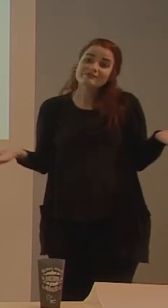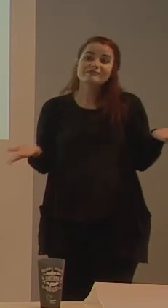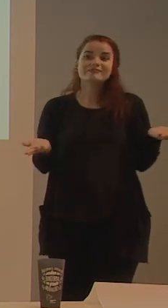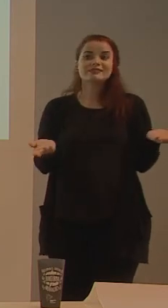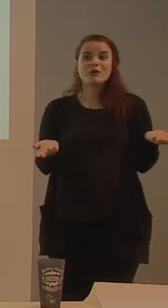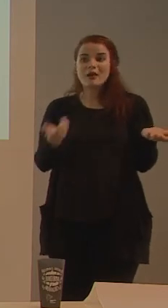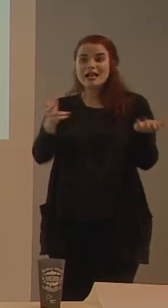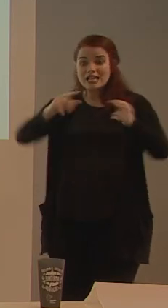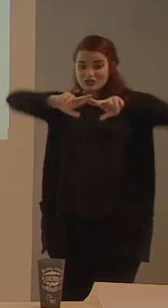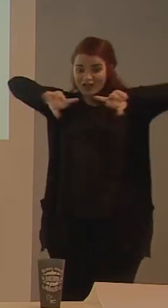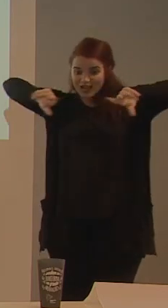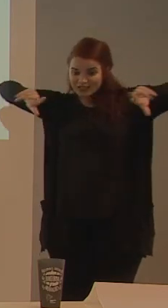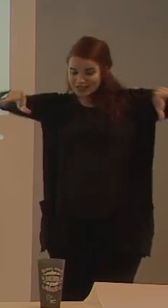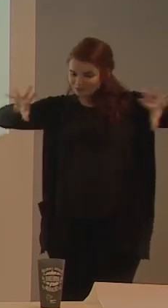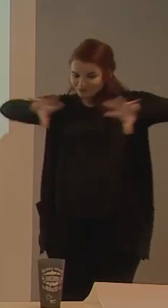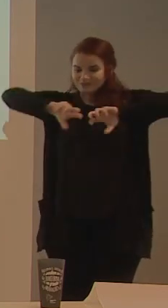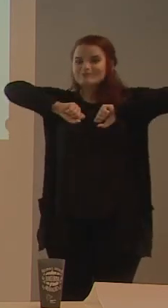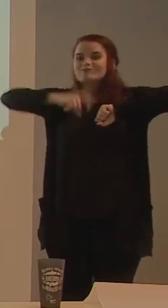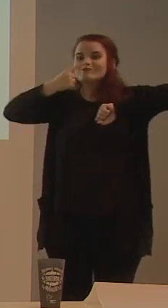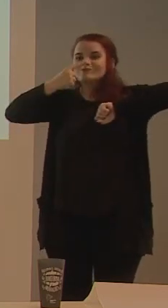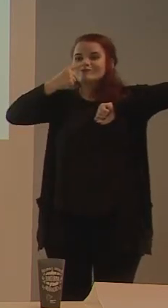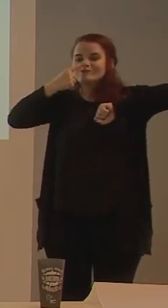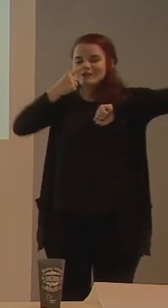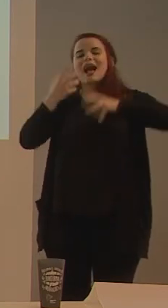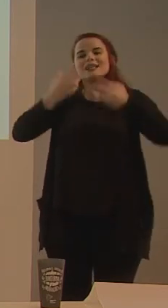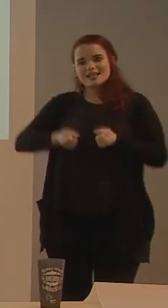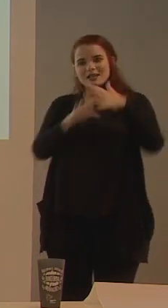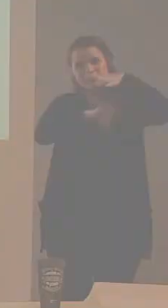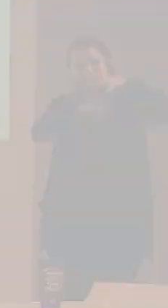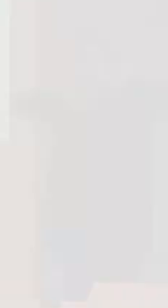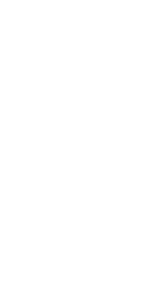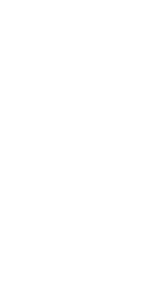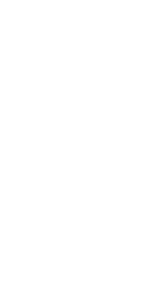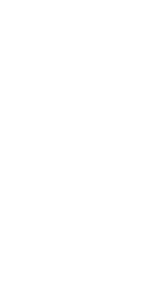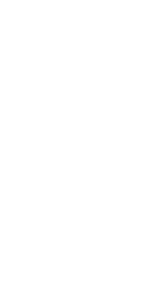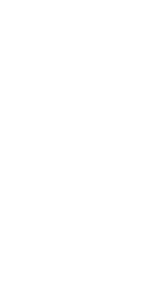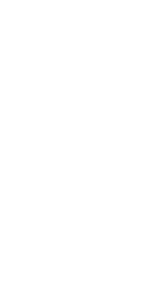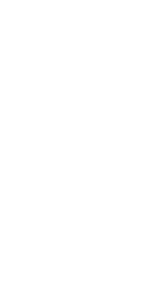mergulhem na diferença, sigam a Retrato e vivam a diversidade. Muito obrigado.